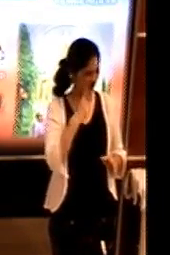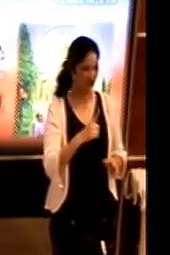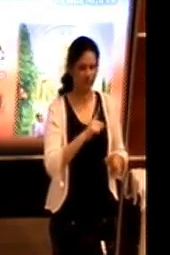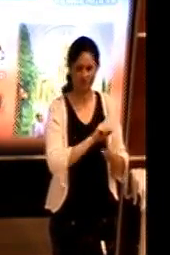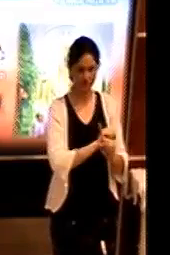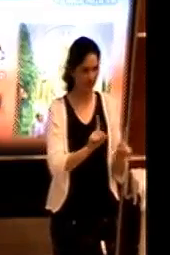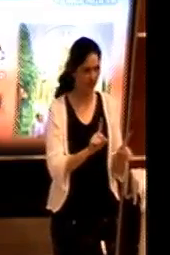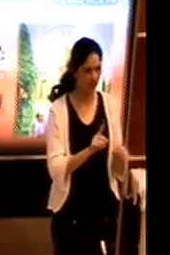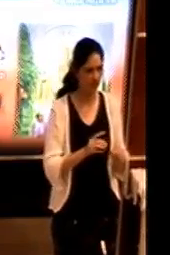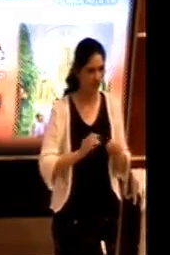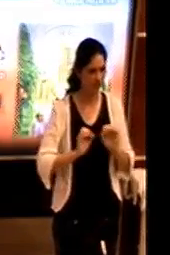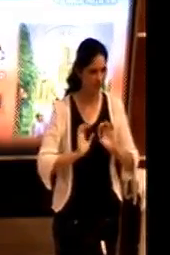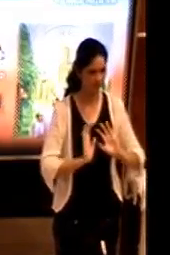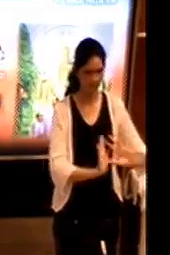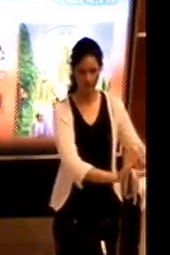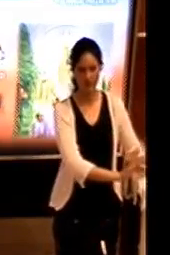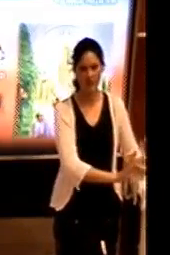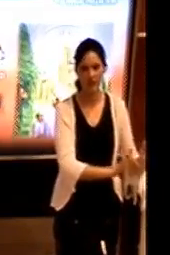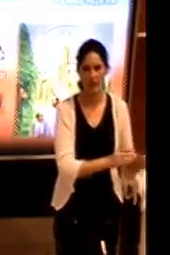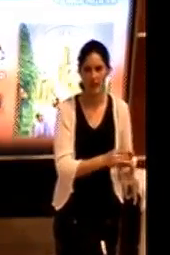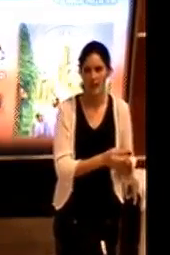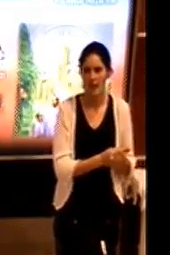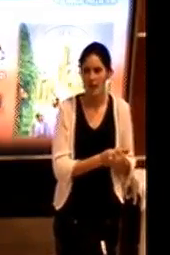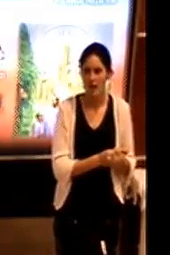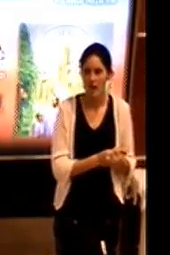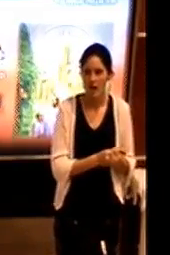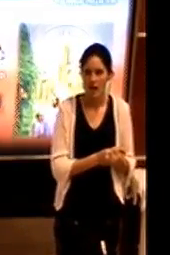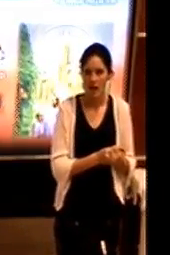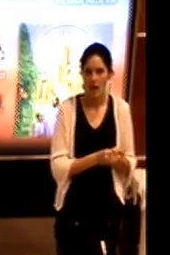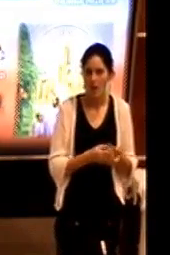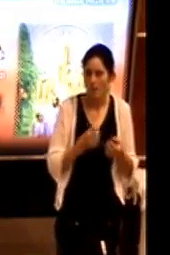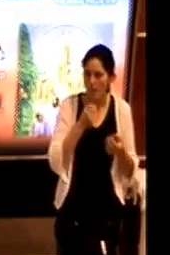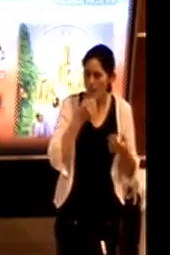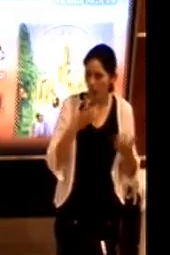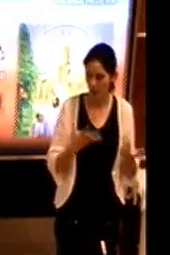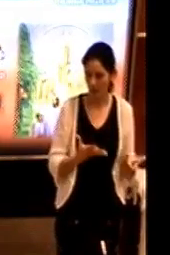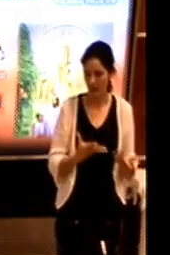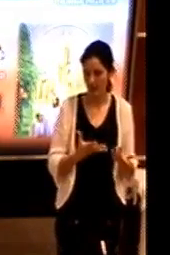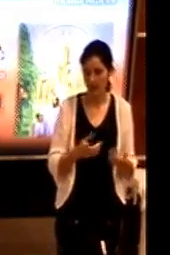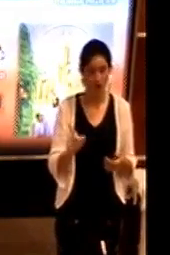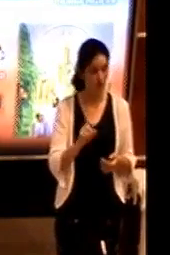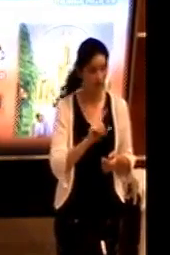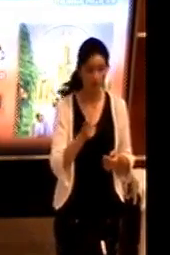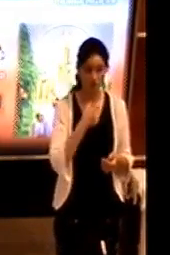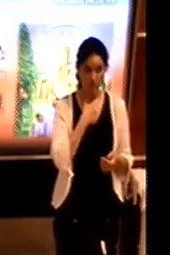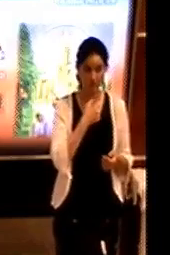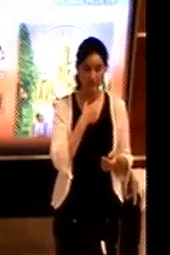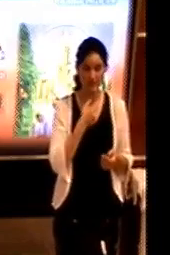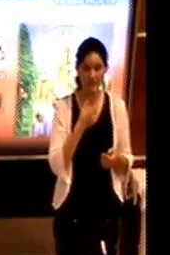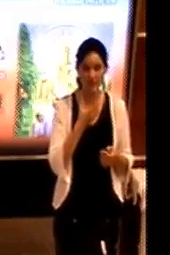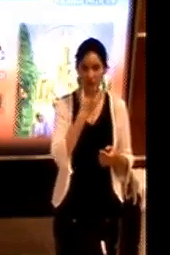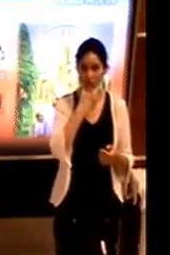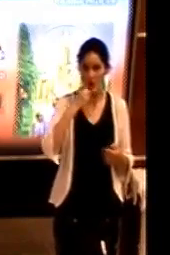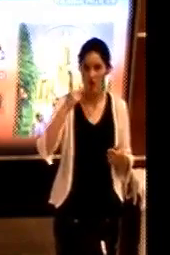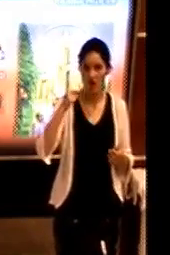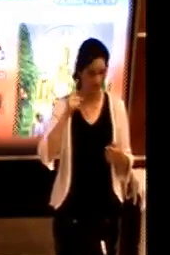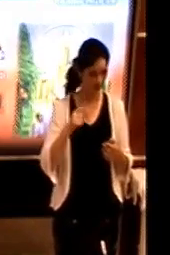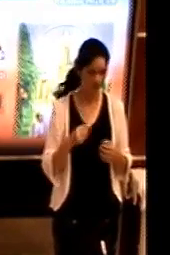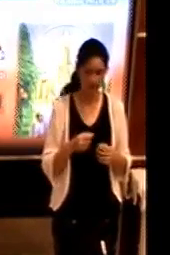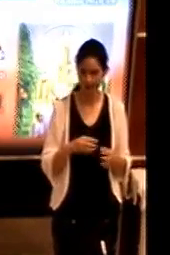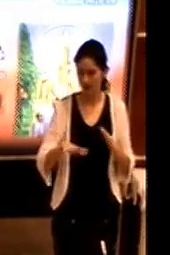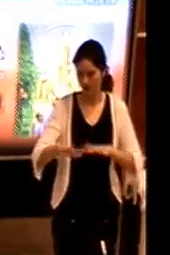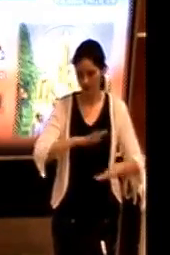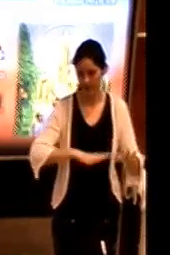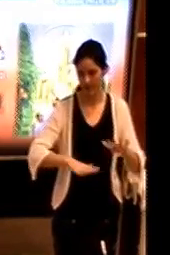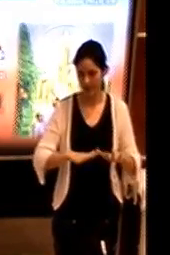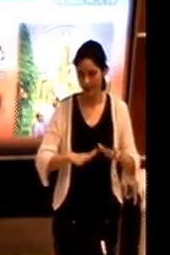os conozco. No os conozco. ¿Por qué? Porque no hiciste mi voluntad, simplemente, ¿no? No todo el que me dice